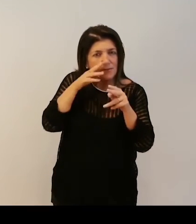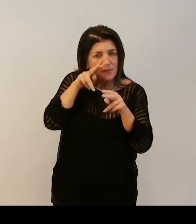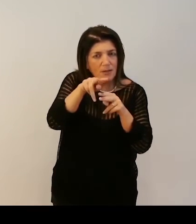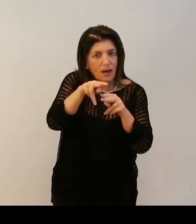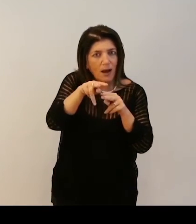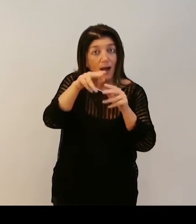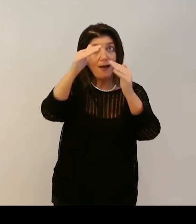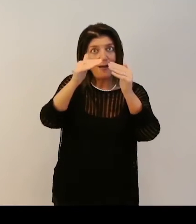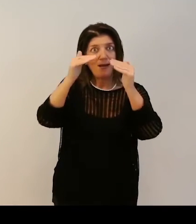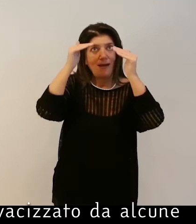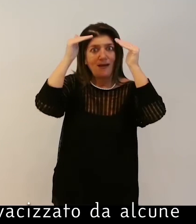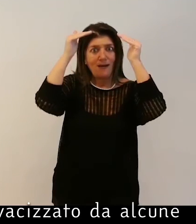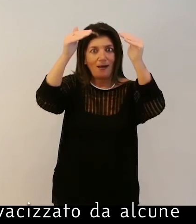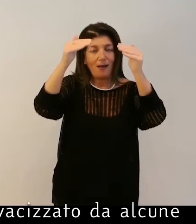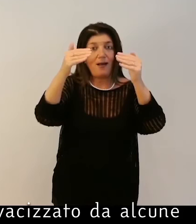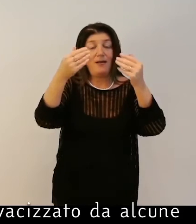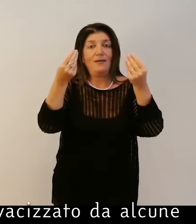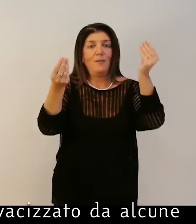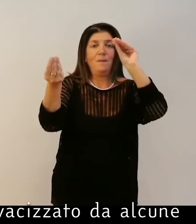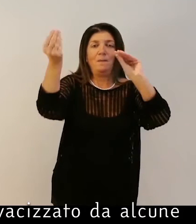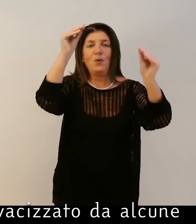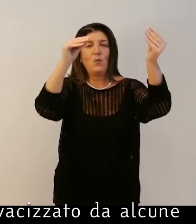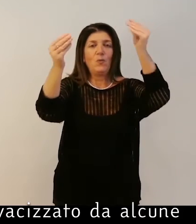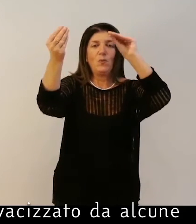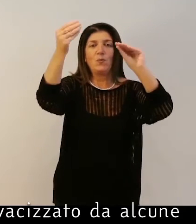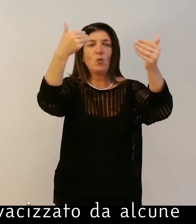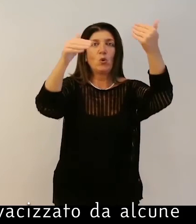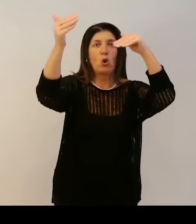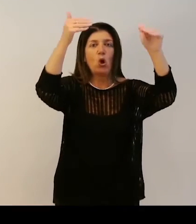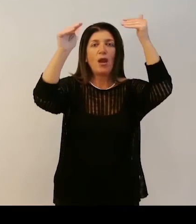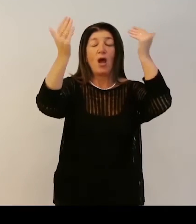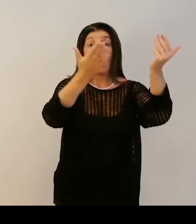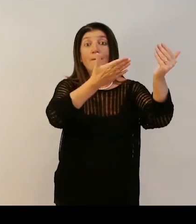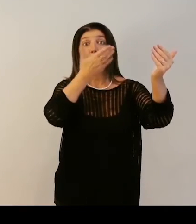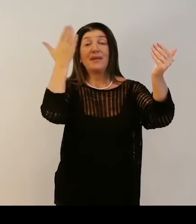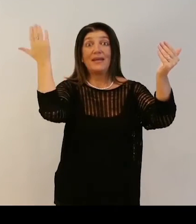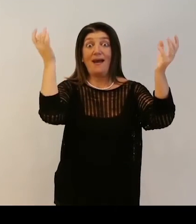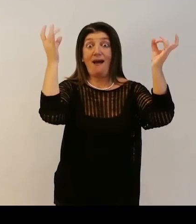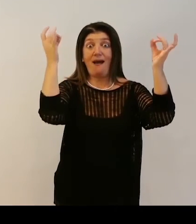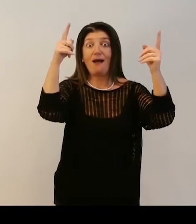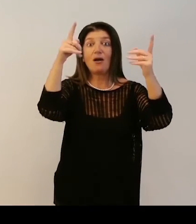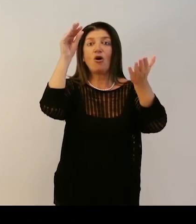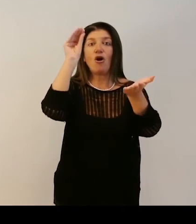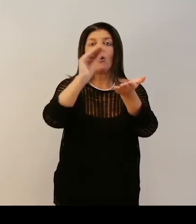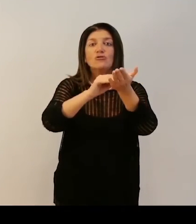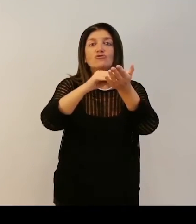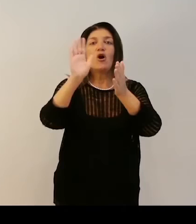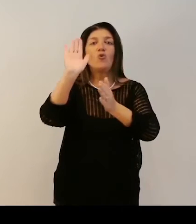Il secondo ordine, vivacizzato da alcune zone intonacate di bianco, accoglie la cella